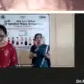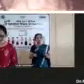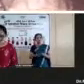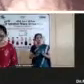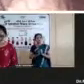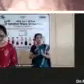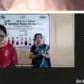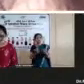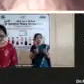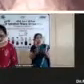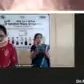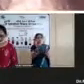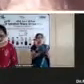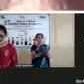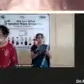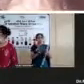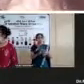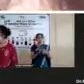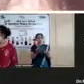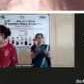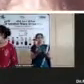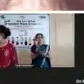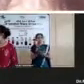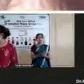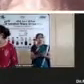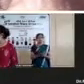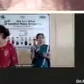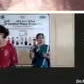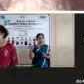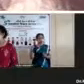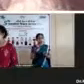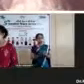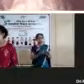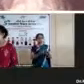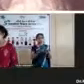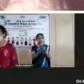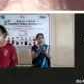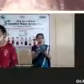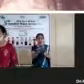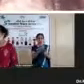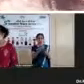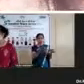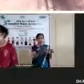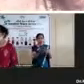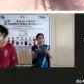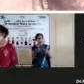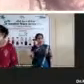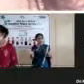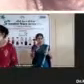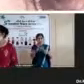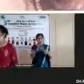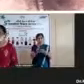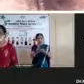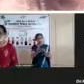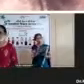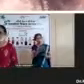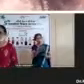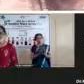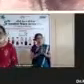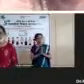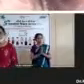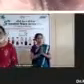से जुड़े जितने भी हमारे भाई बहन और NGOs हमारे साथ जुड़े हैं, मैं उन सबका अभिनंदन करती हूँ। मैं